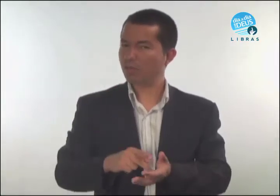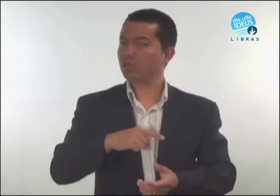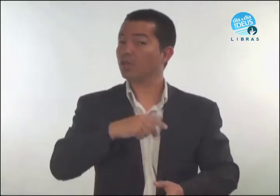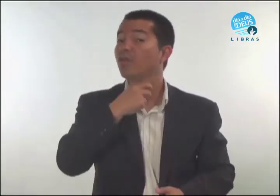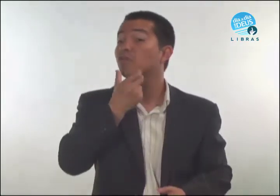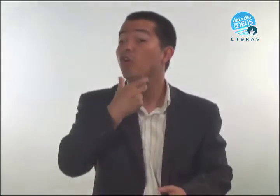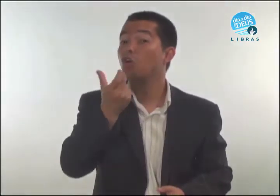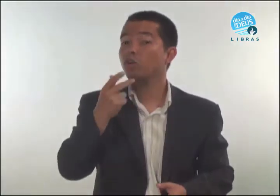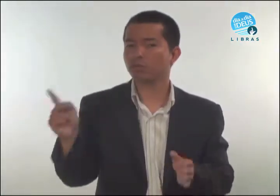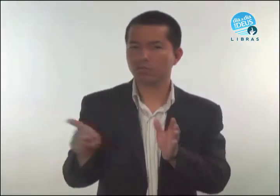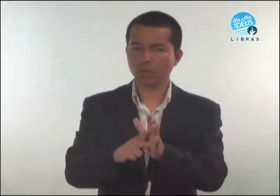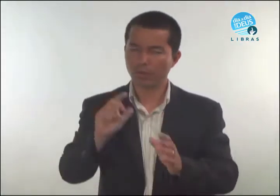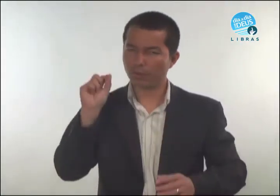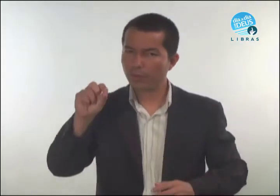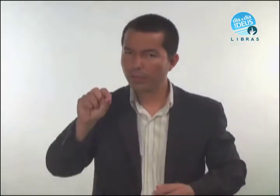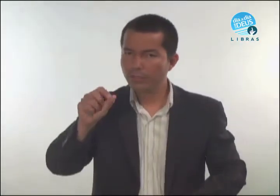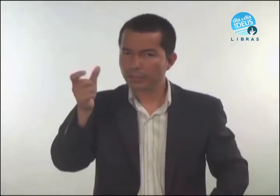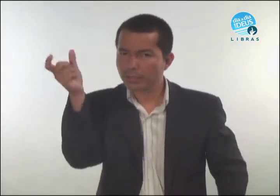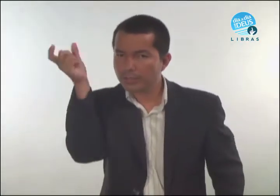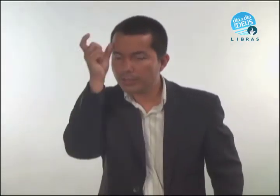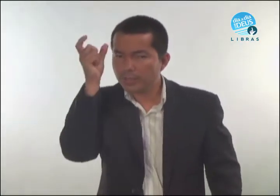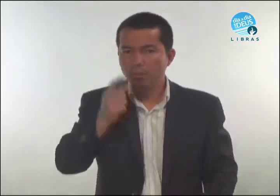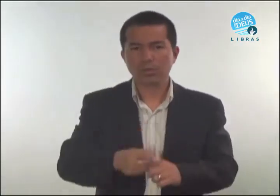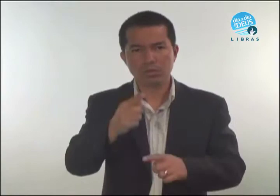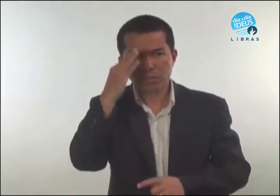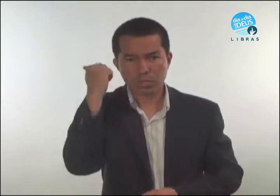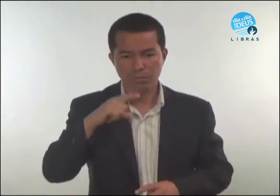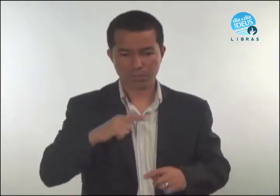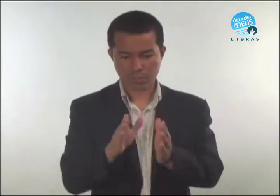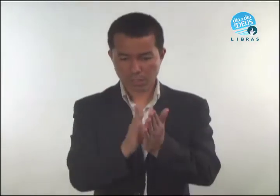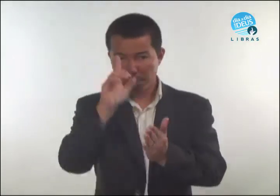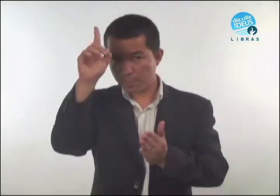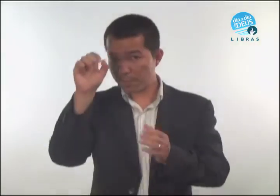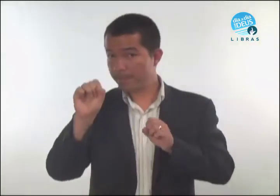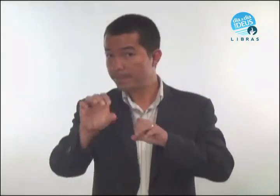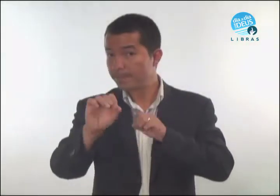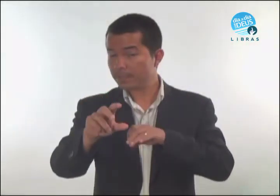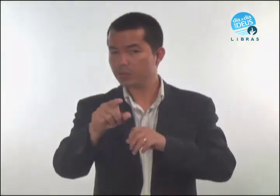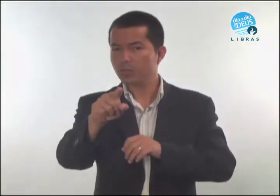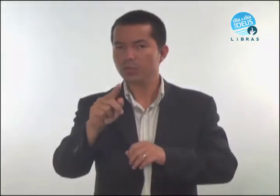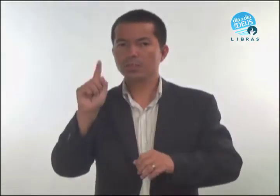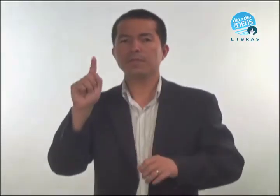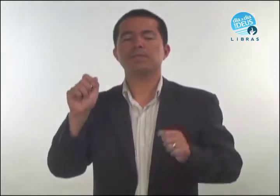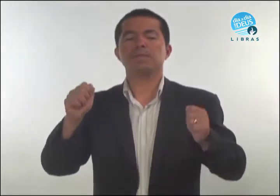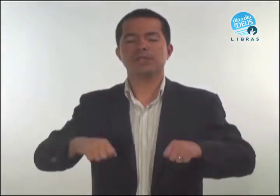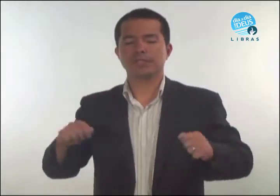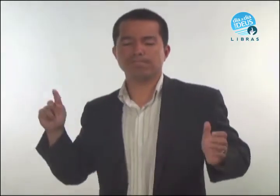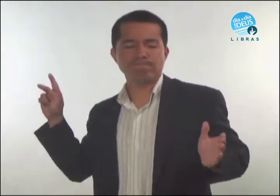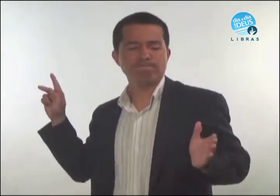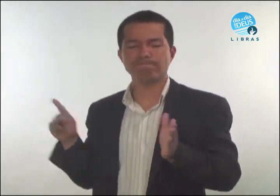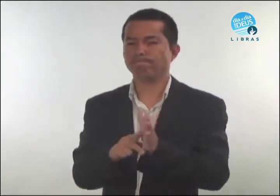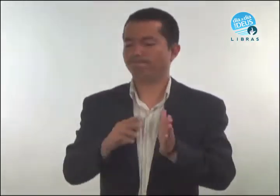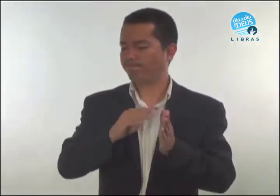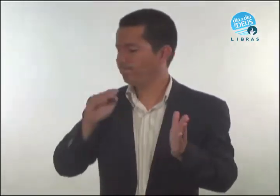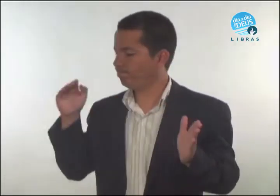Queridos, essa voz não vem de Deus, porque na palavra de Deus a gente vai aprender: ou você é totalmente do Senhor, ou você nunca pertenceu a